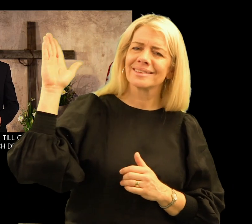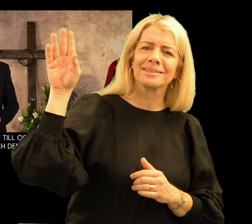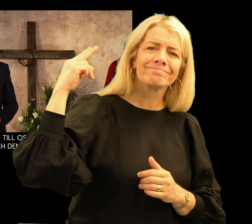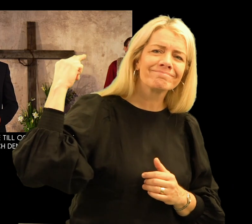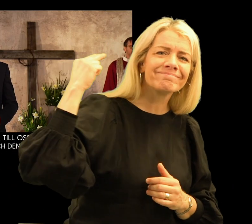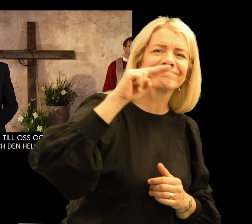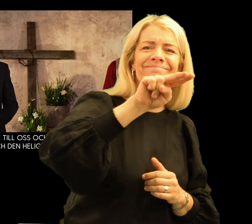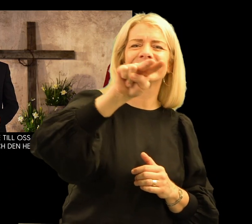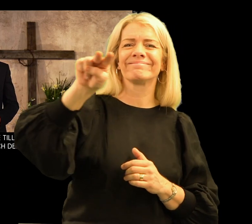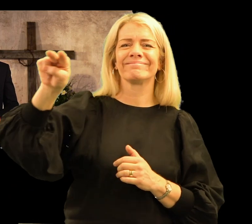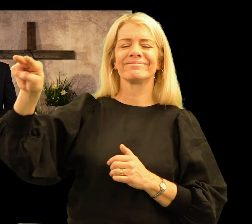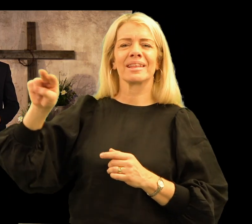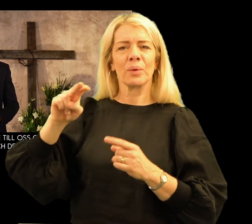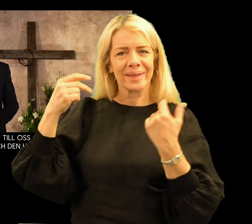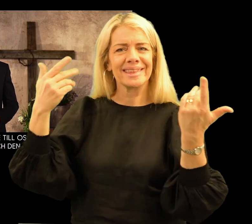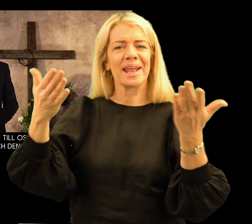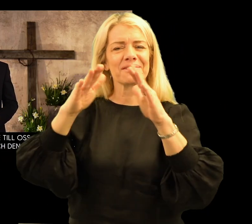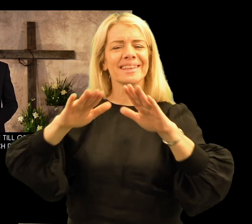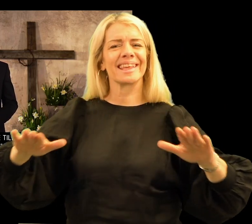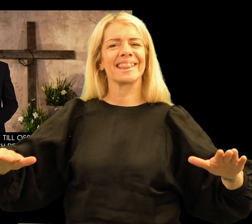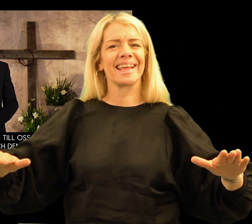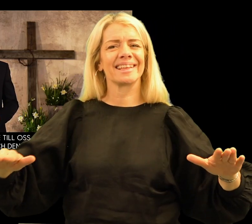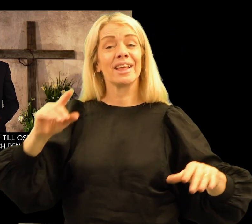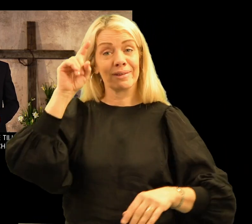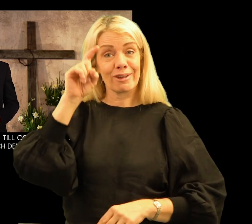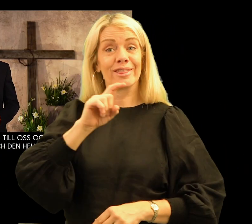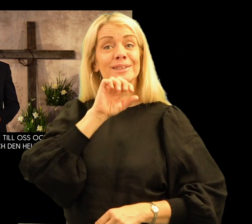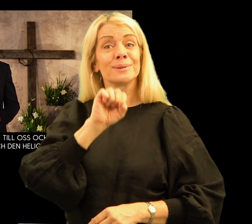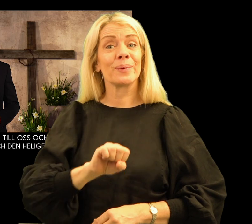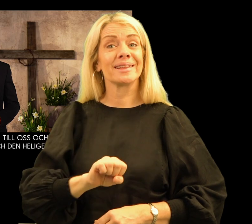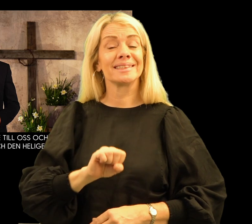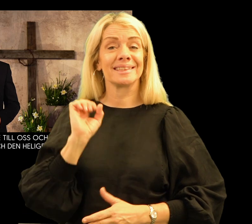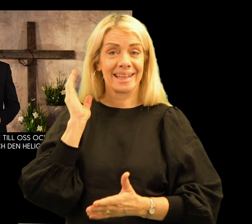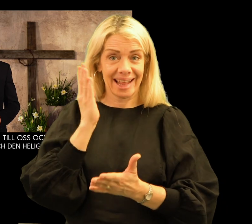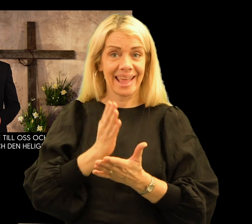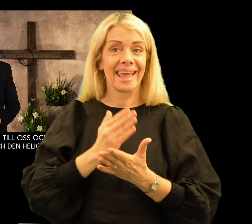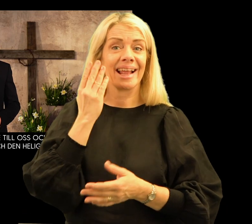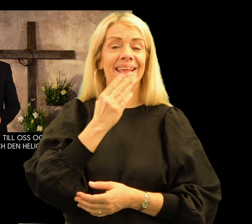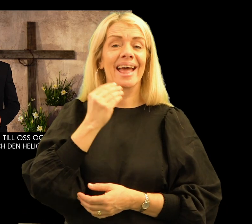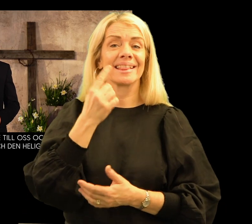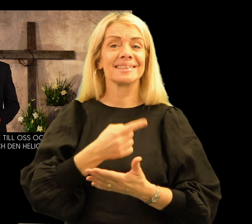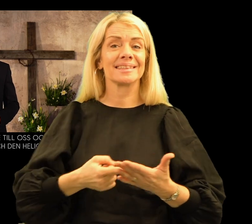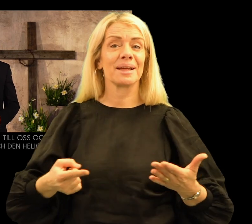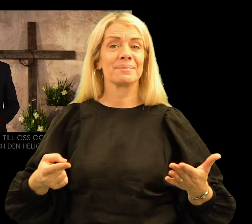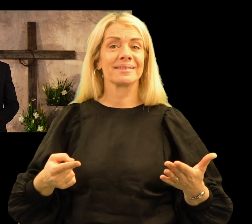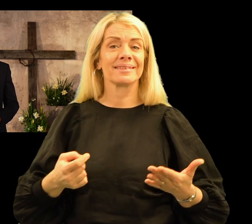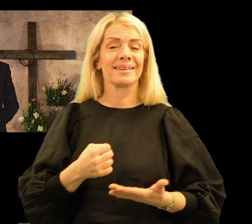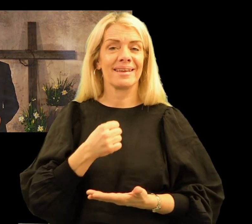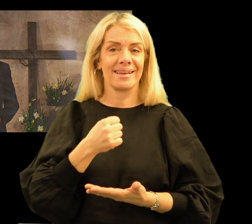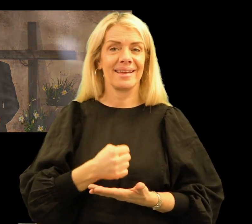oss och ger oss frid. I Faderns och Sonens och den helige Andes